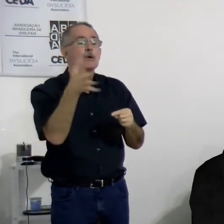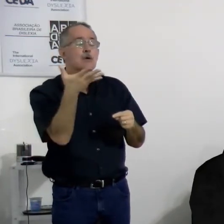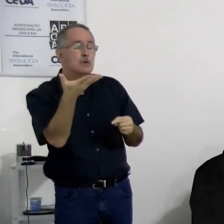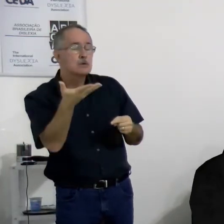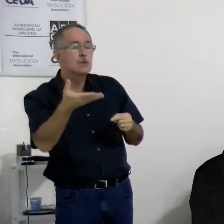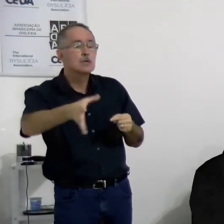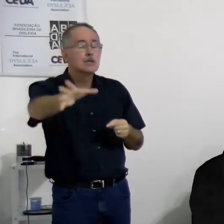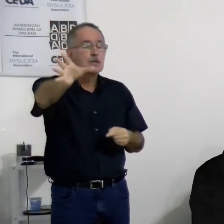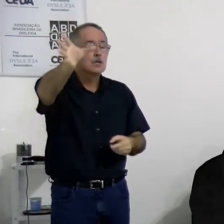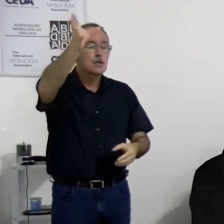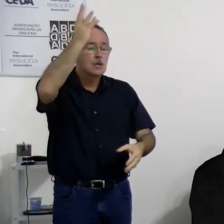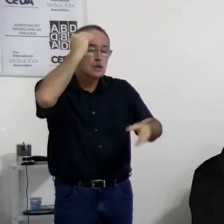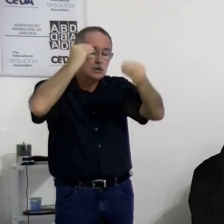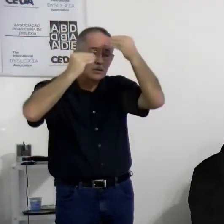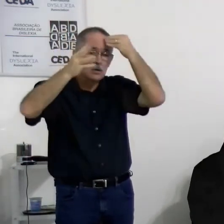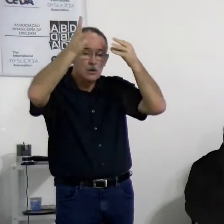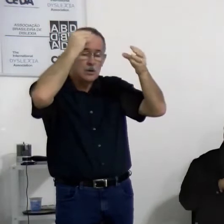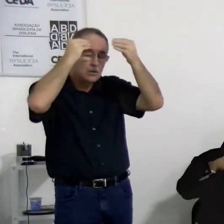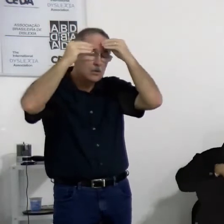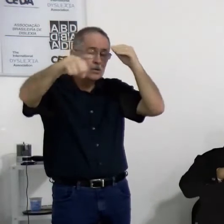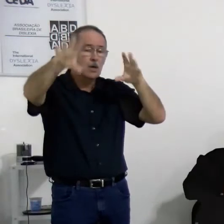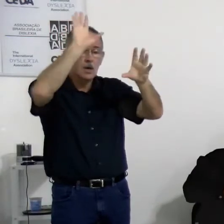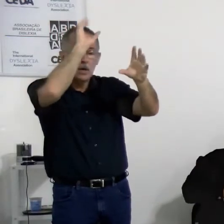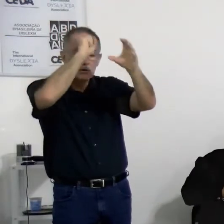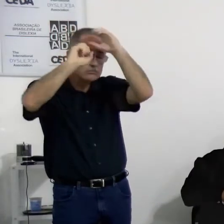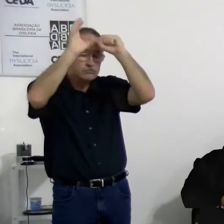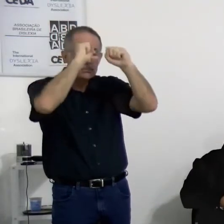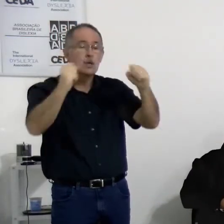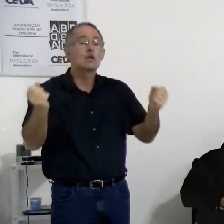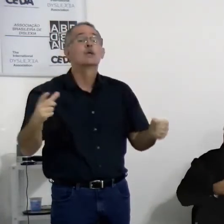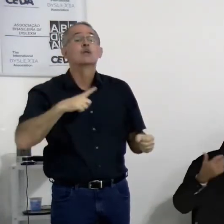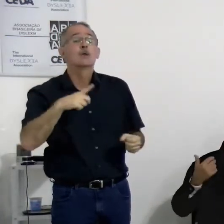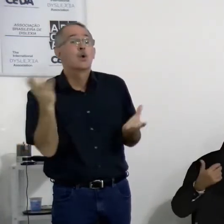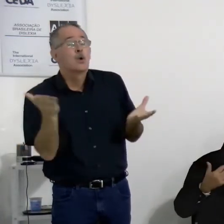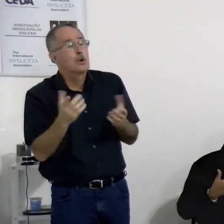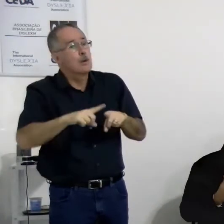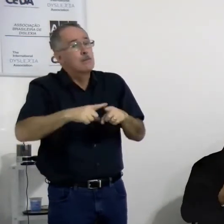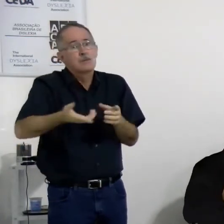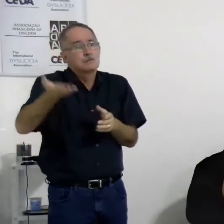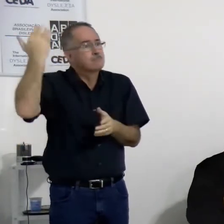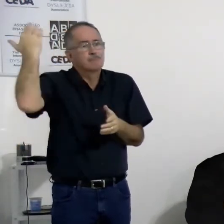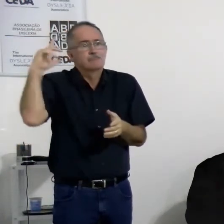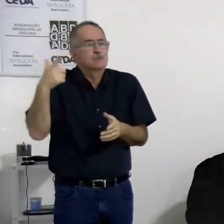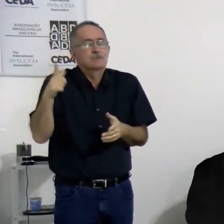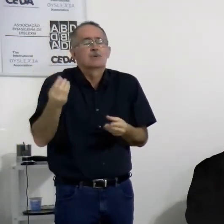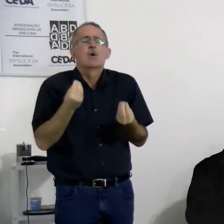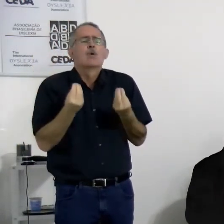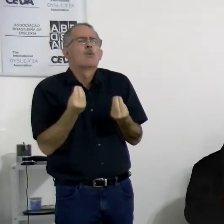que nós expomos às crianças e que nós temos hoje e que nós não tínhamos antes. Ou seja, qual